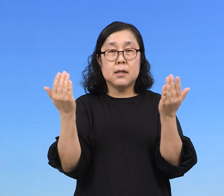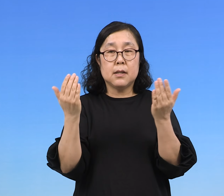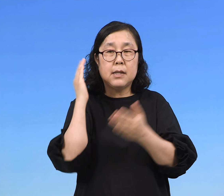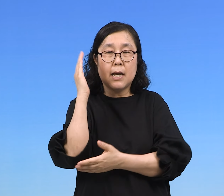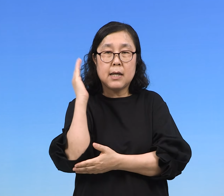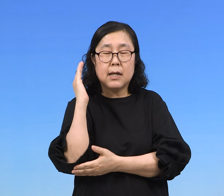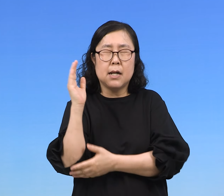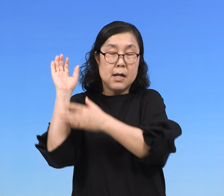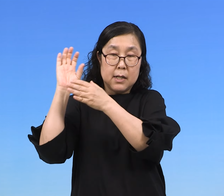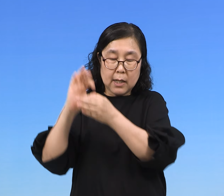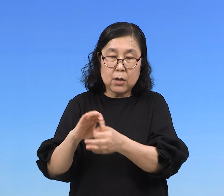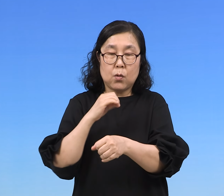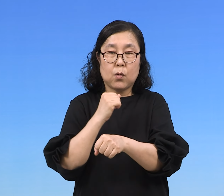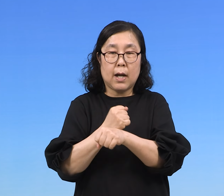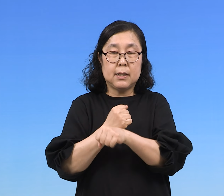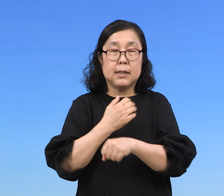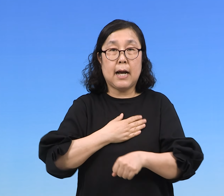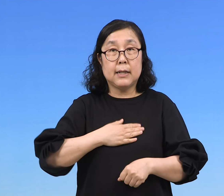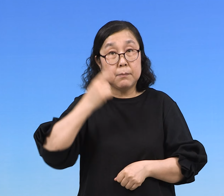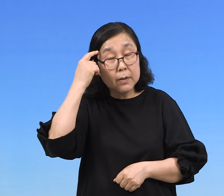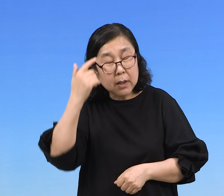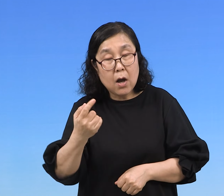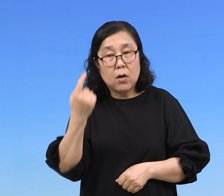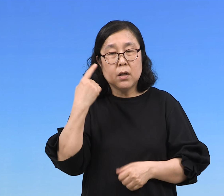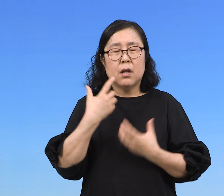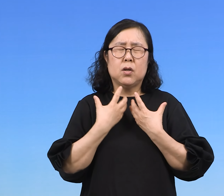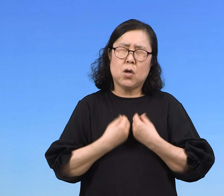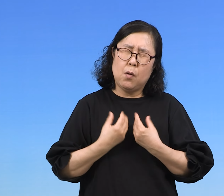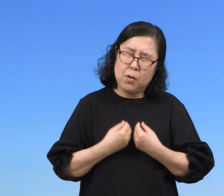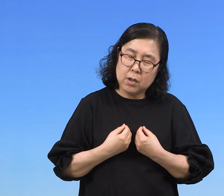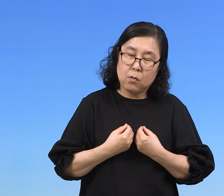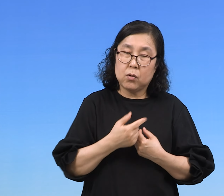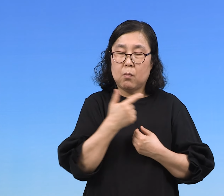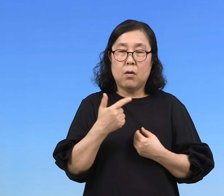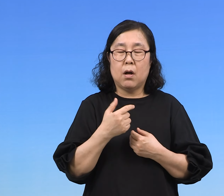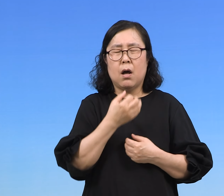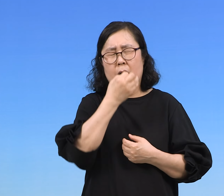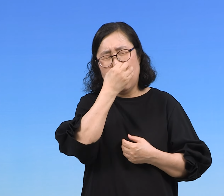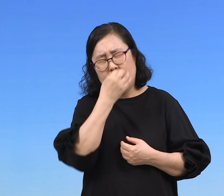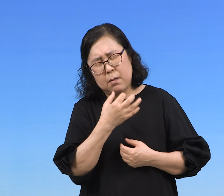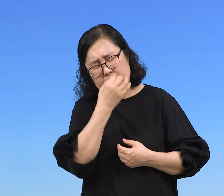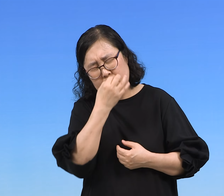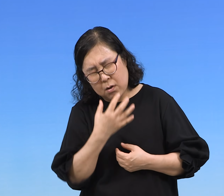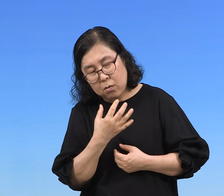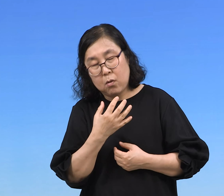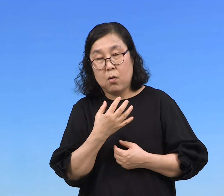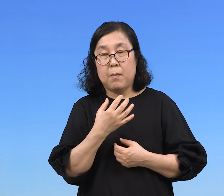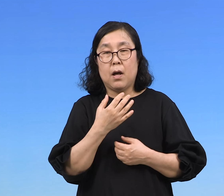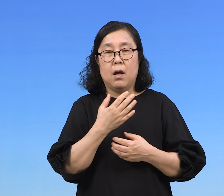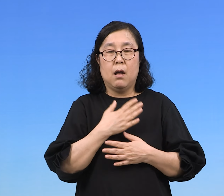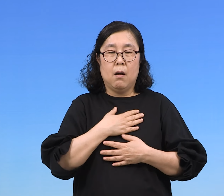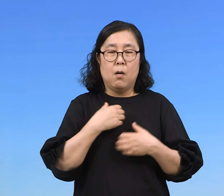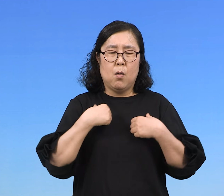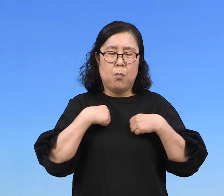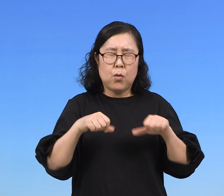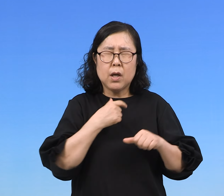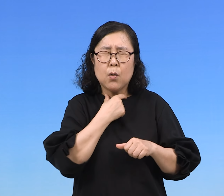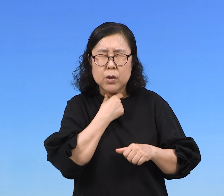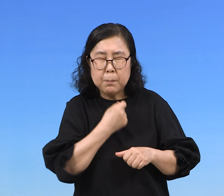아십니까? 어제 절망에 빠져 있던 제가, 어제 번아웃이 돼가, 어제 제가 일어날 용기가 나지 않는